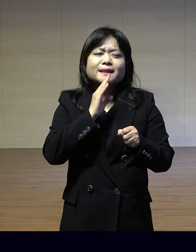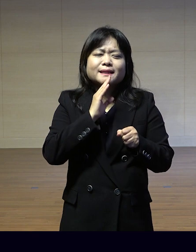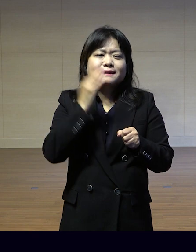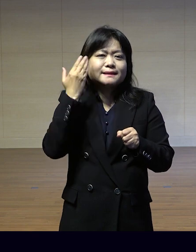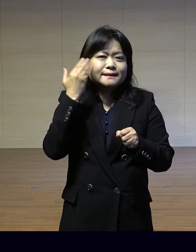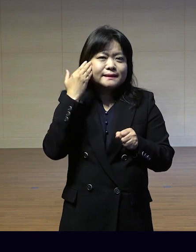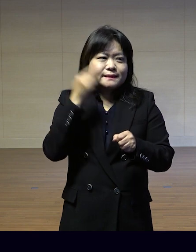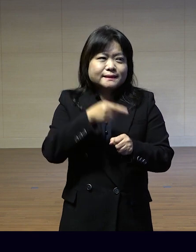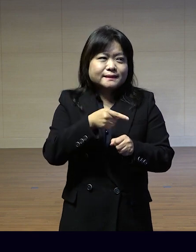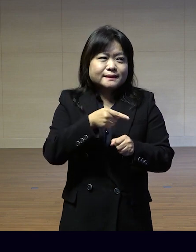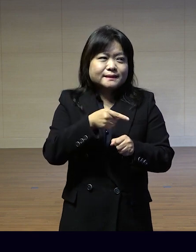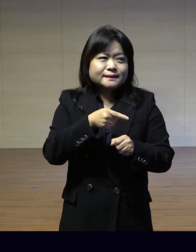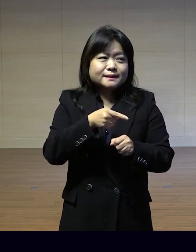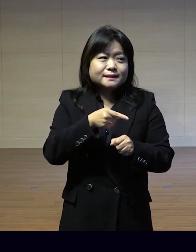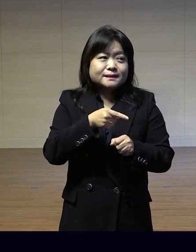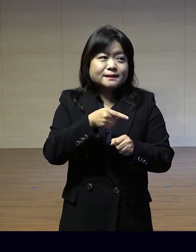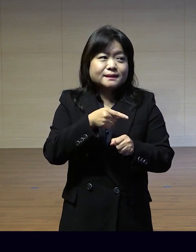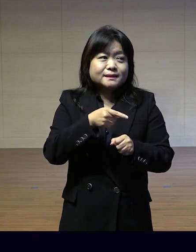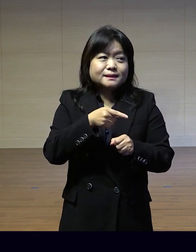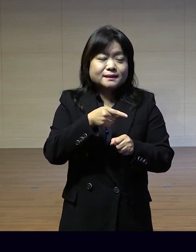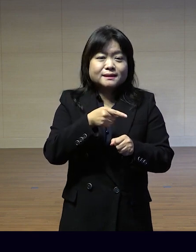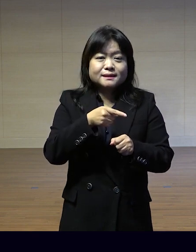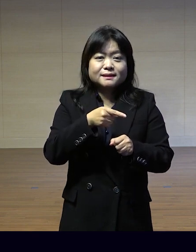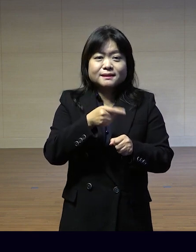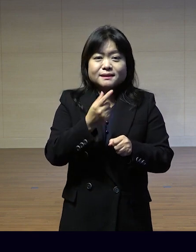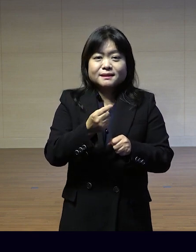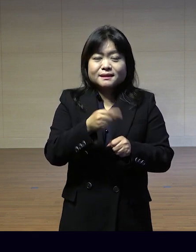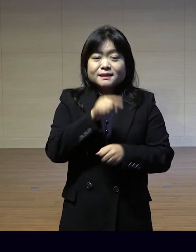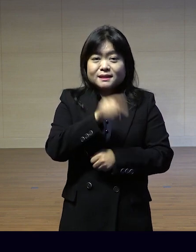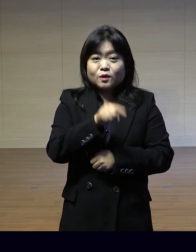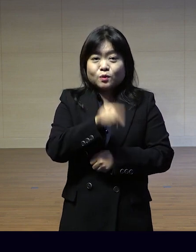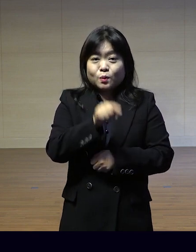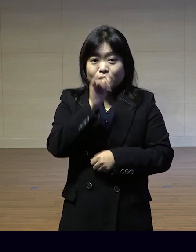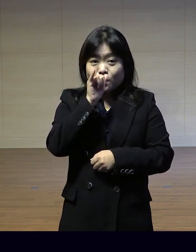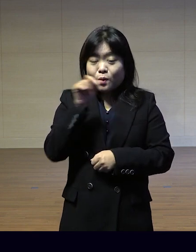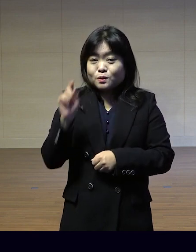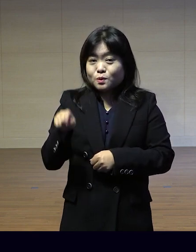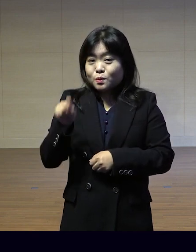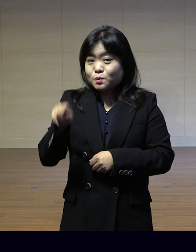그래 되면요 이것도 있고 저것도 있고 있고 그러면요 예.